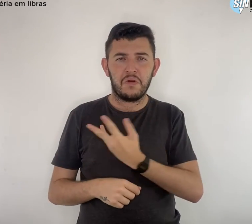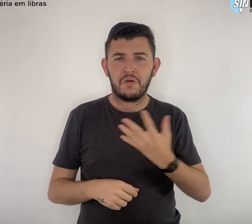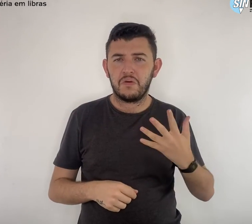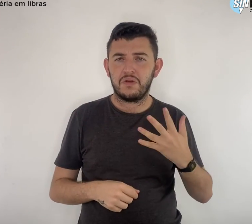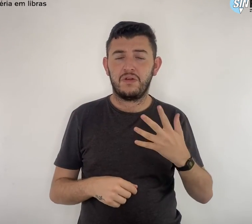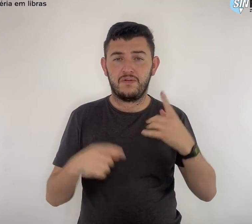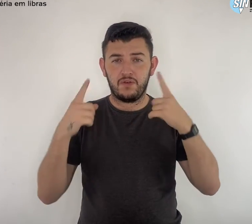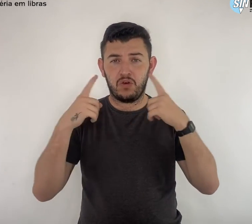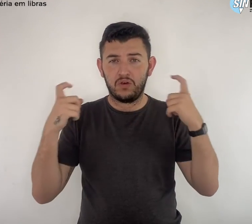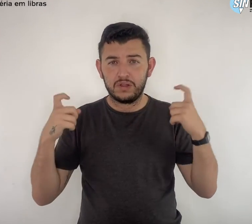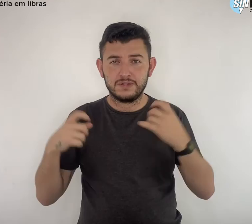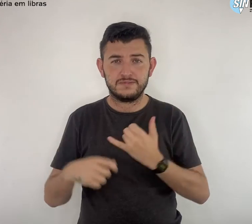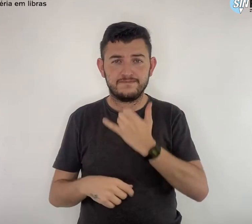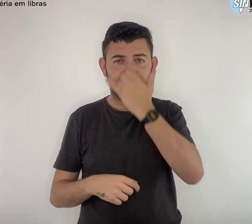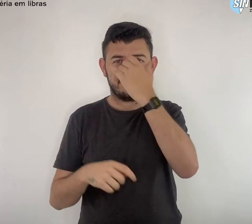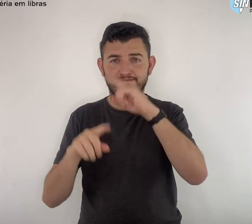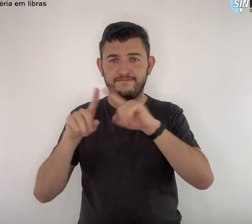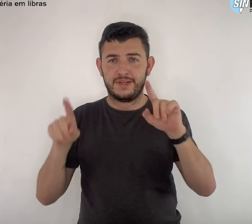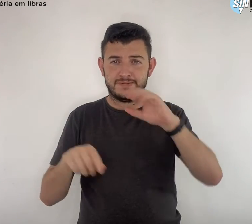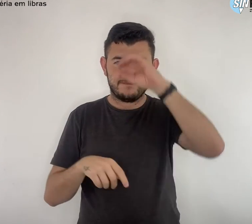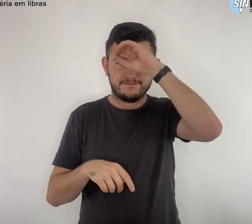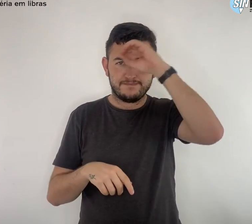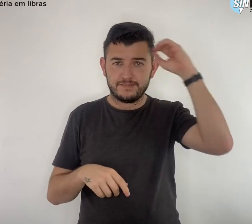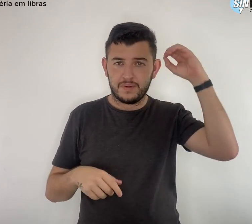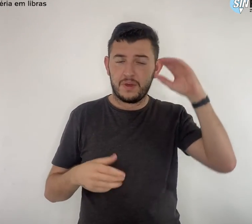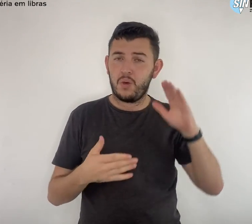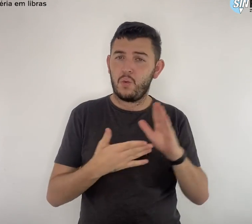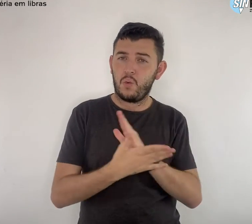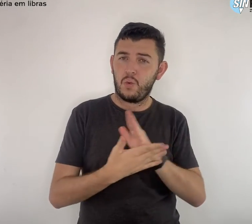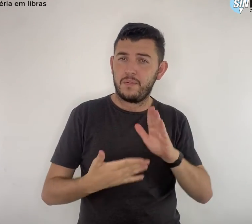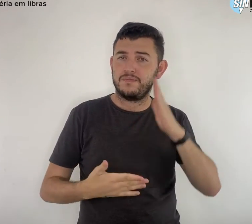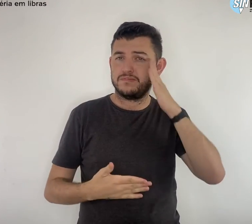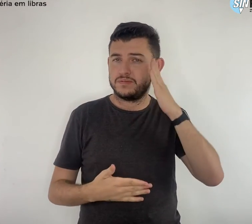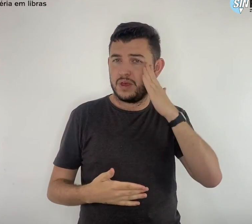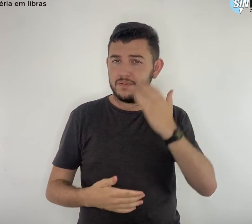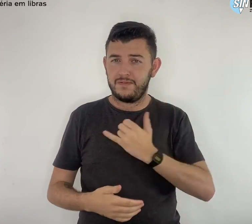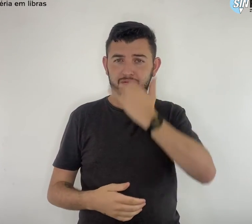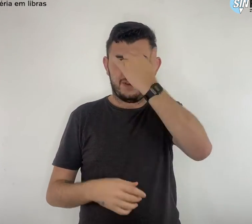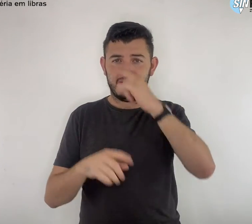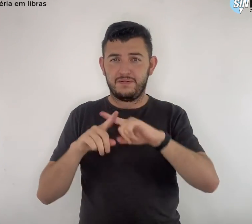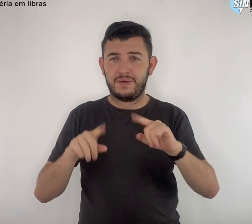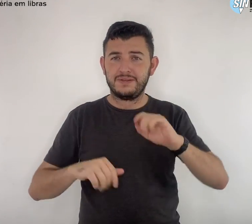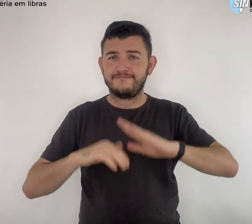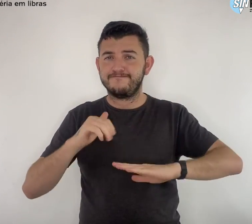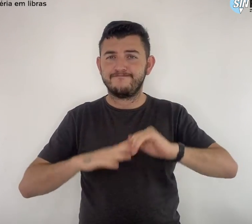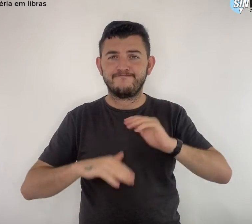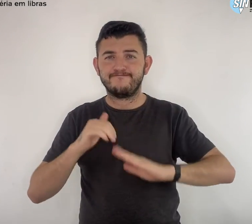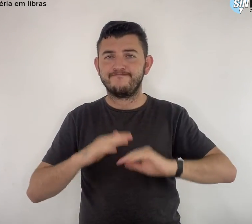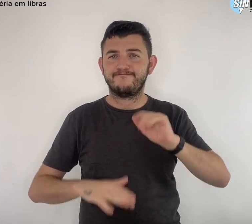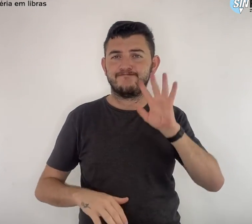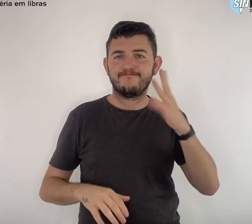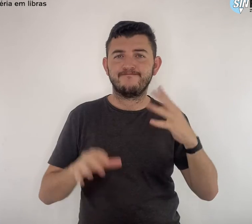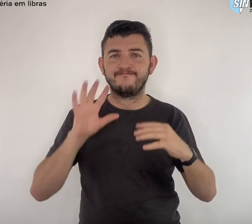vítimas de violência e não sabem. Outras sabem que são vítimas, mas não sabem como